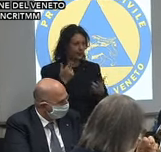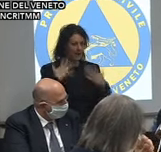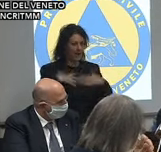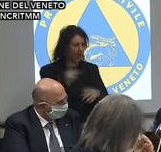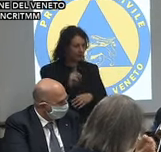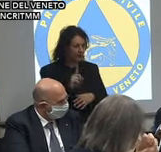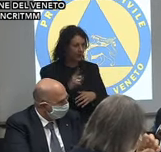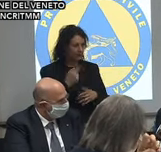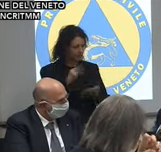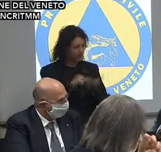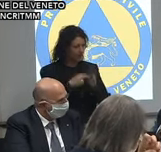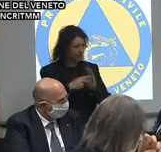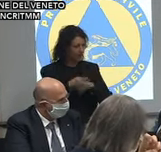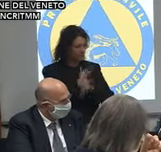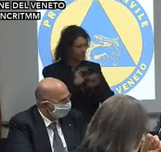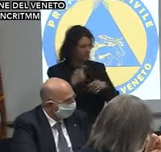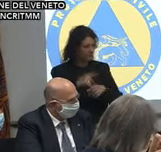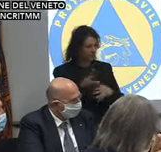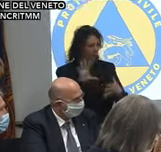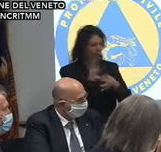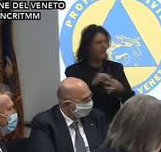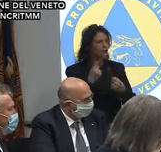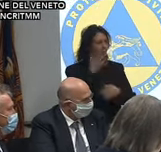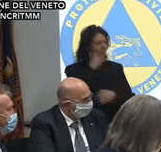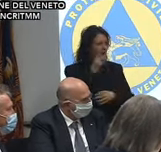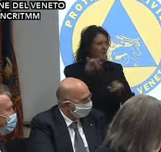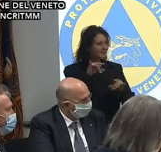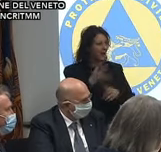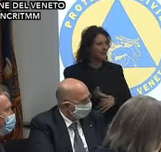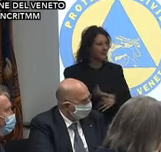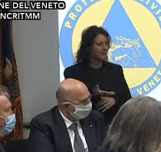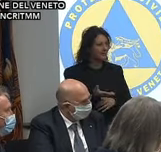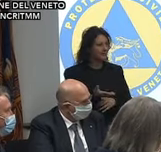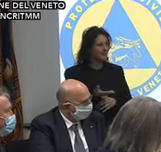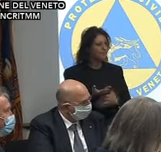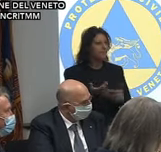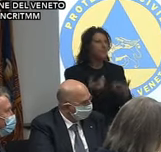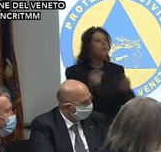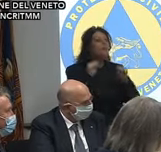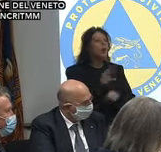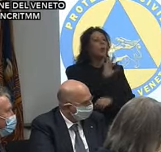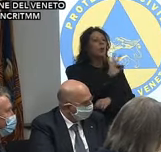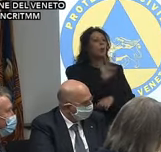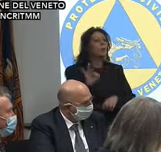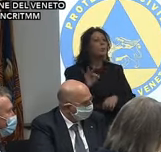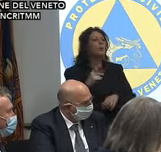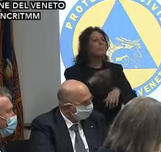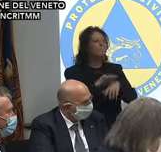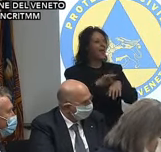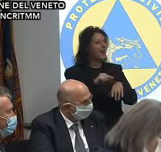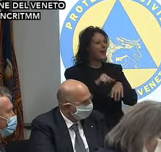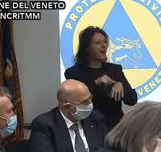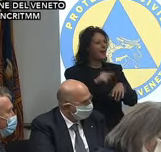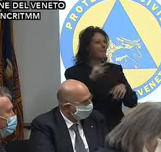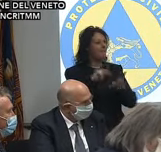da uscire dall'acqua, con l'acqua salata. Ma c'è chi ha malattie della pelle, deve tenere su l'acqua salata, no? Perché voi sapete